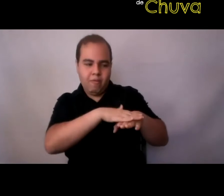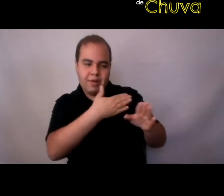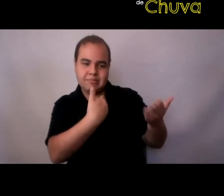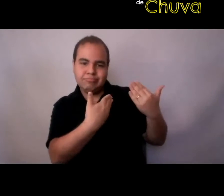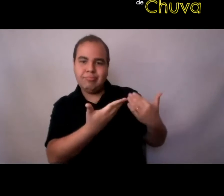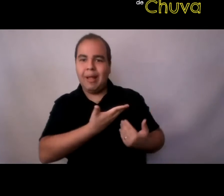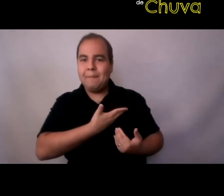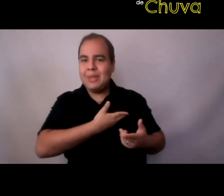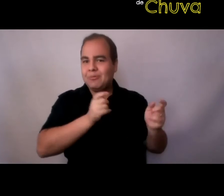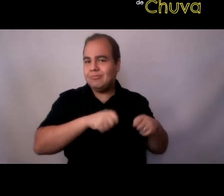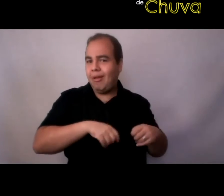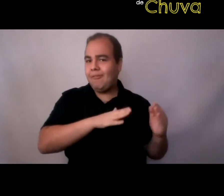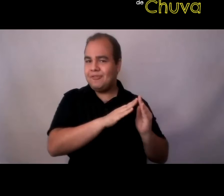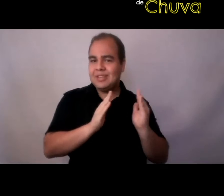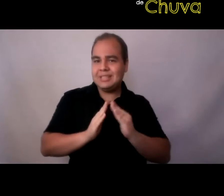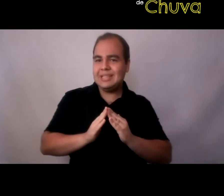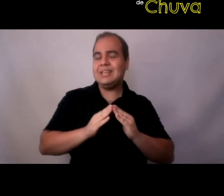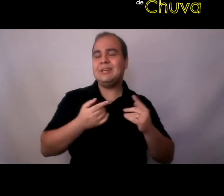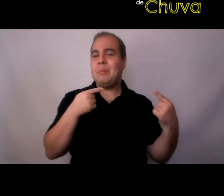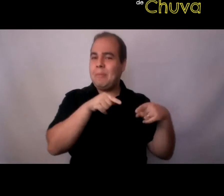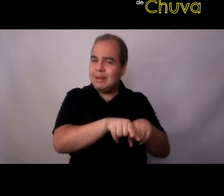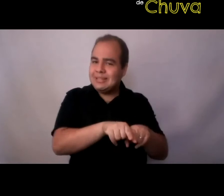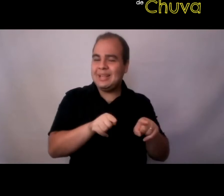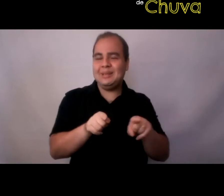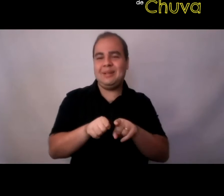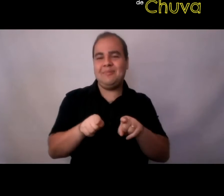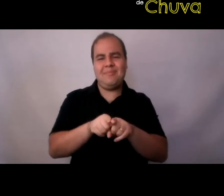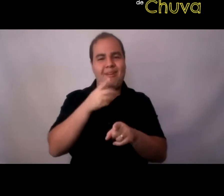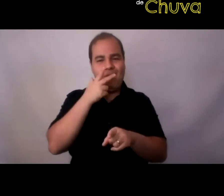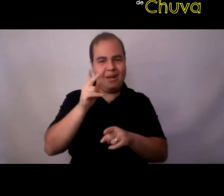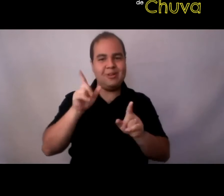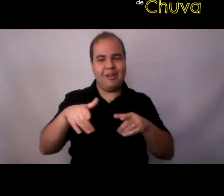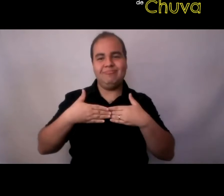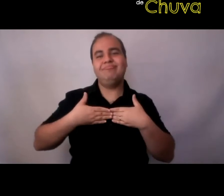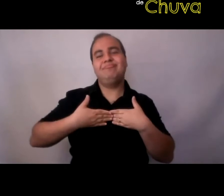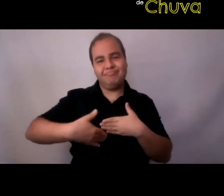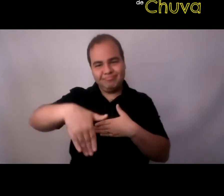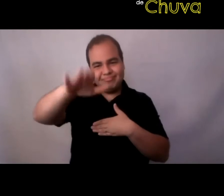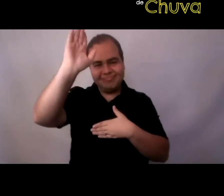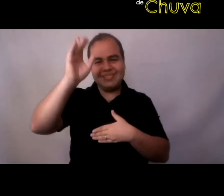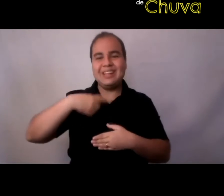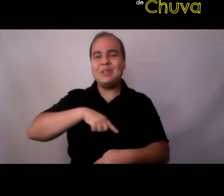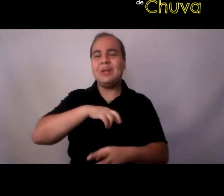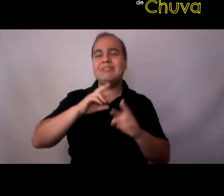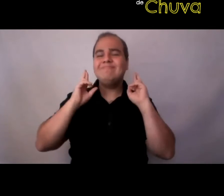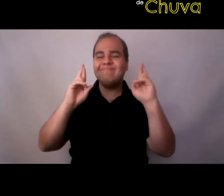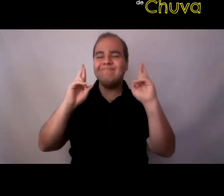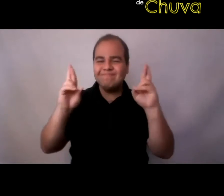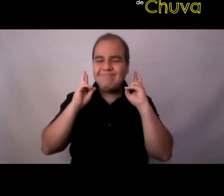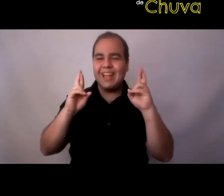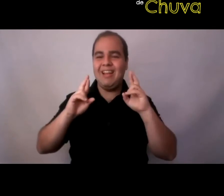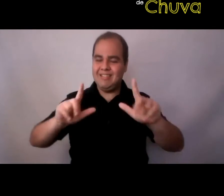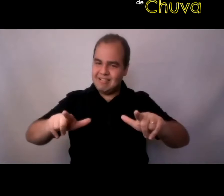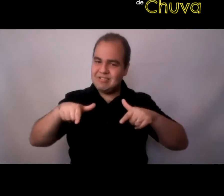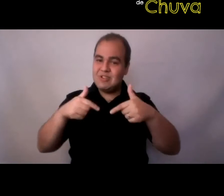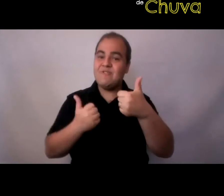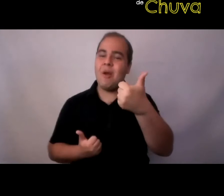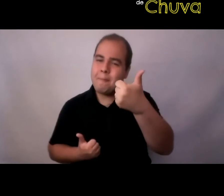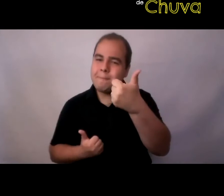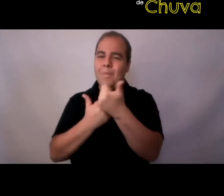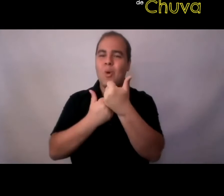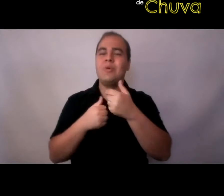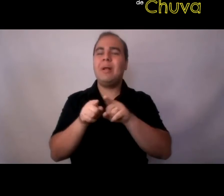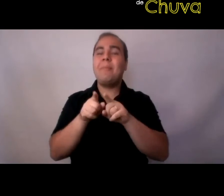e vizinhos e parceiros. Então, acho que é muito por aí mesmo, da esperança ativa e colaboração que a Lara trouxe,